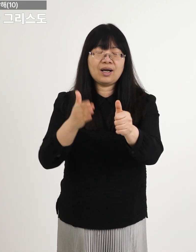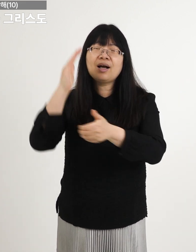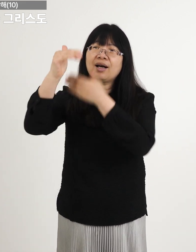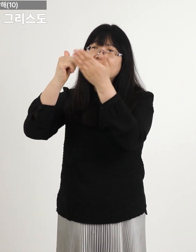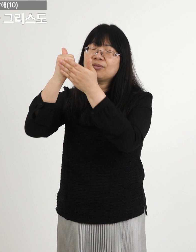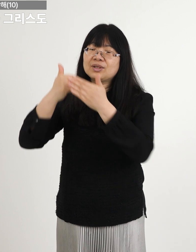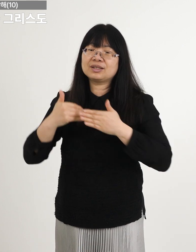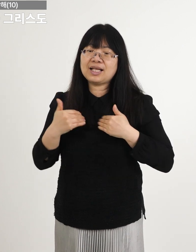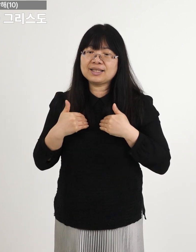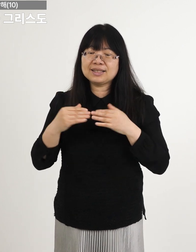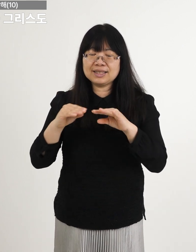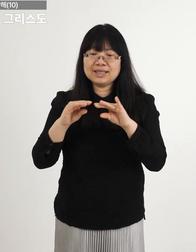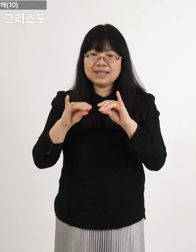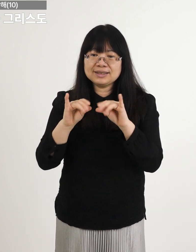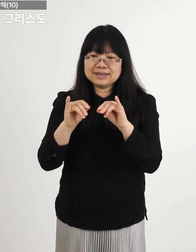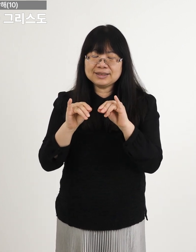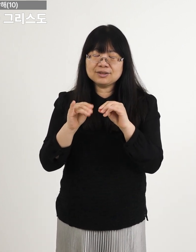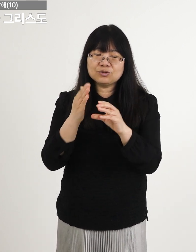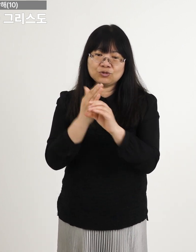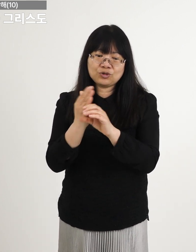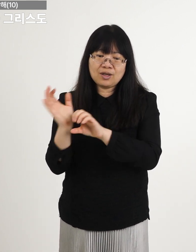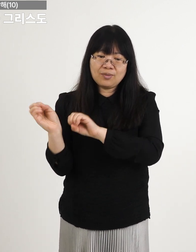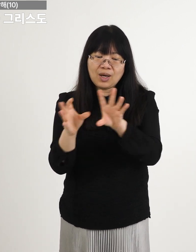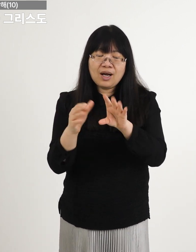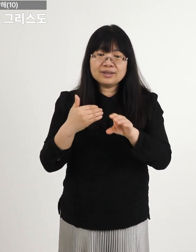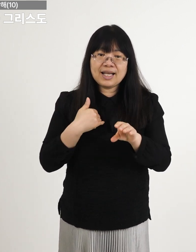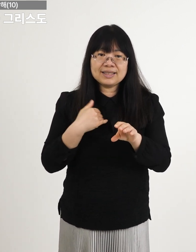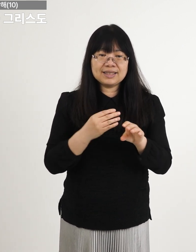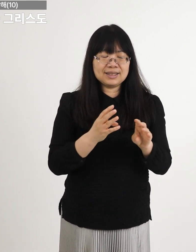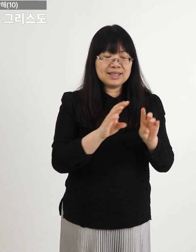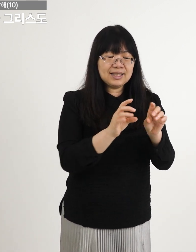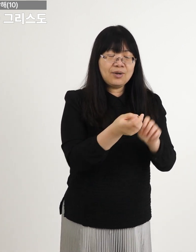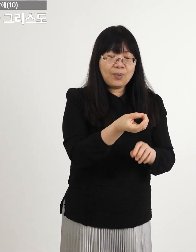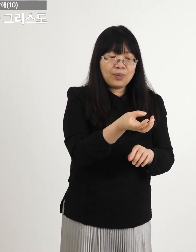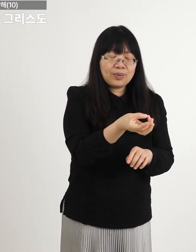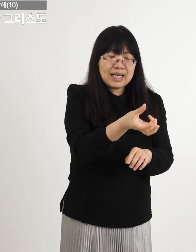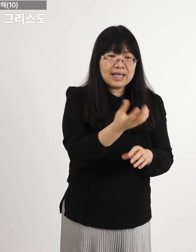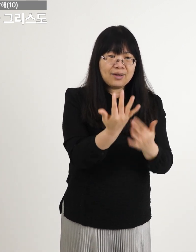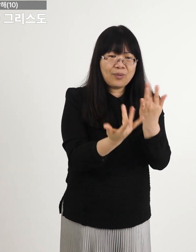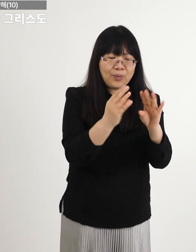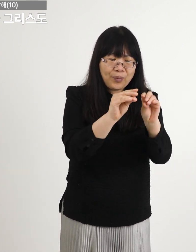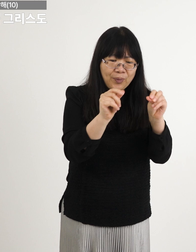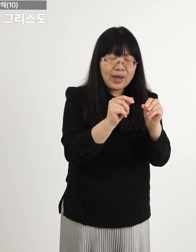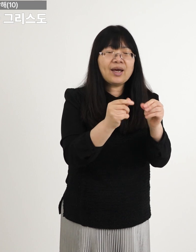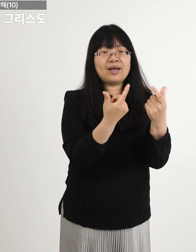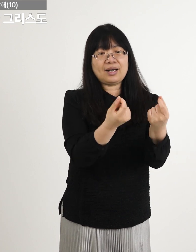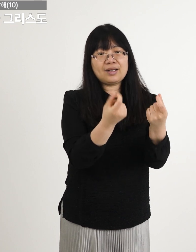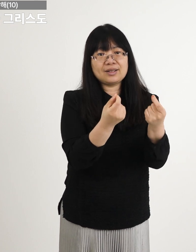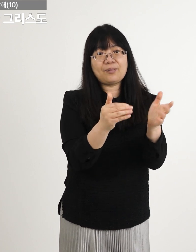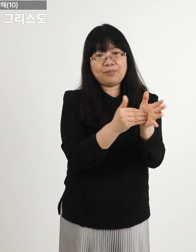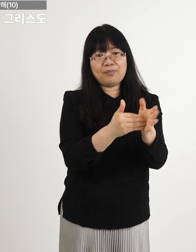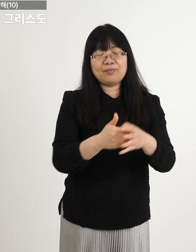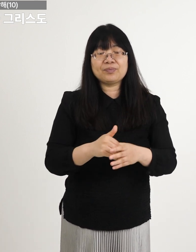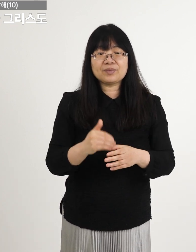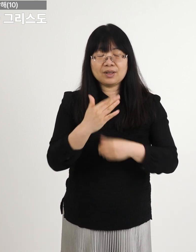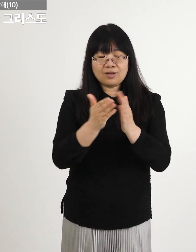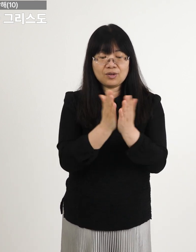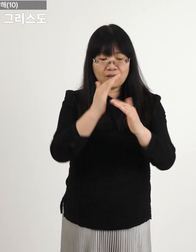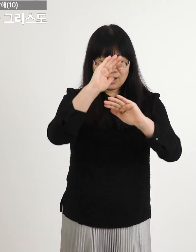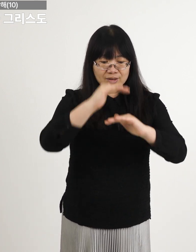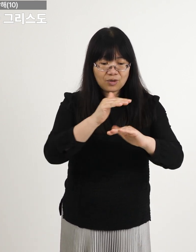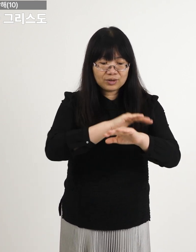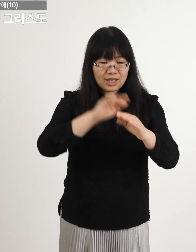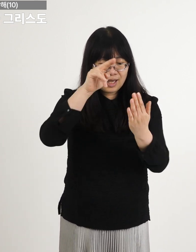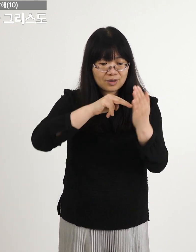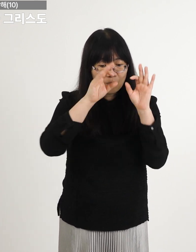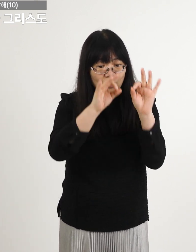하나님이 나를 진흙 가운데 던지셨고 나를 티끌과 재 같게 하셨구나. 자, 본문을 잘 보세요.